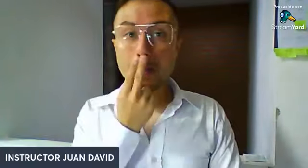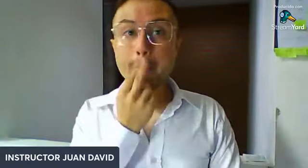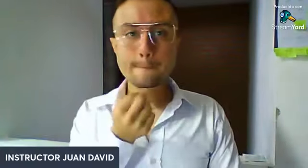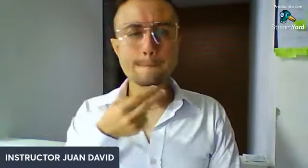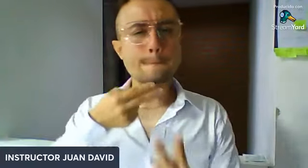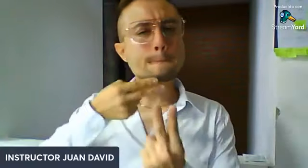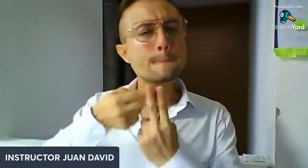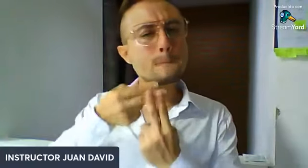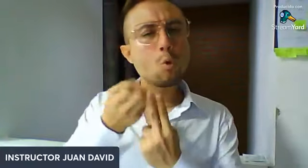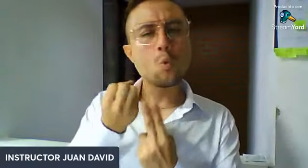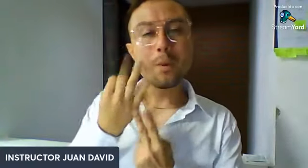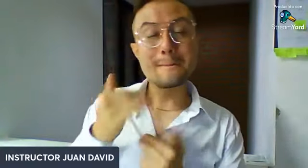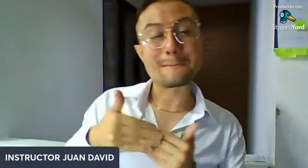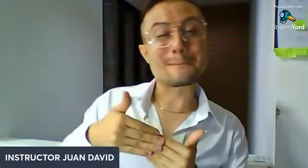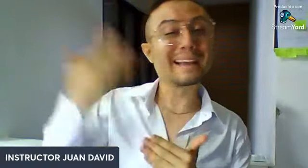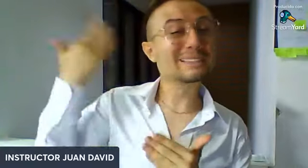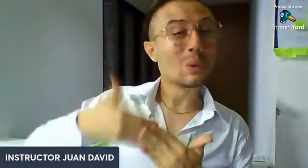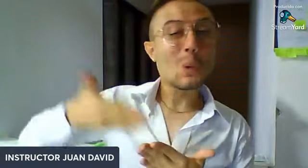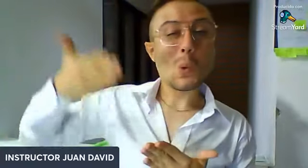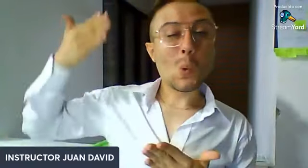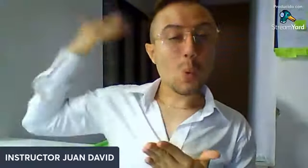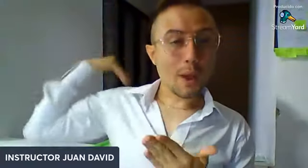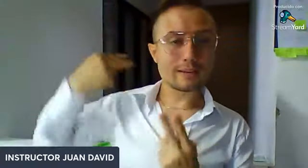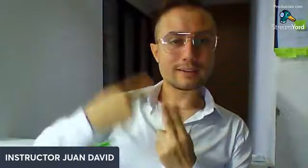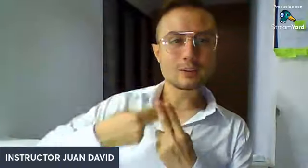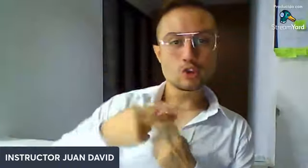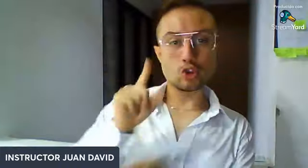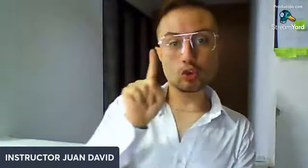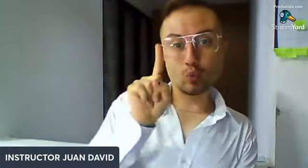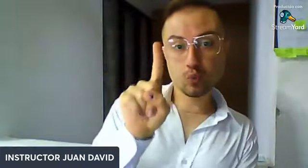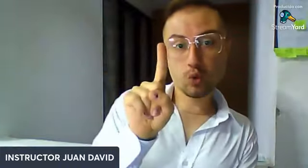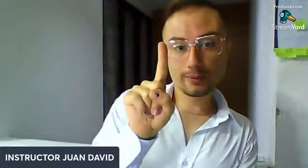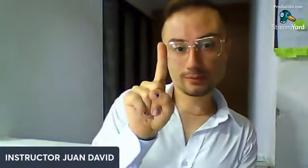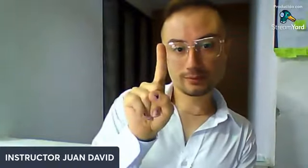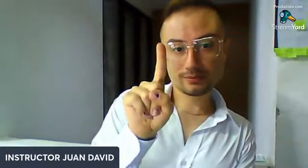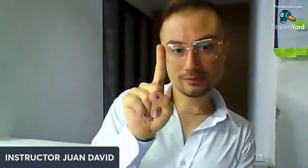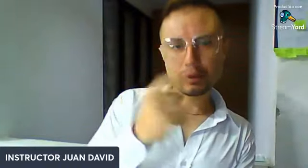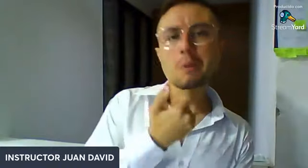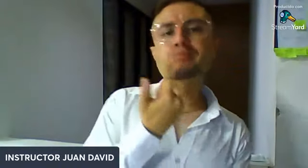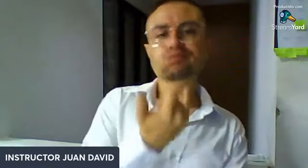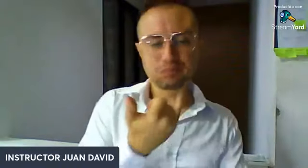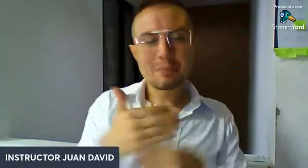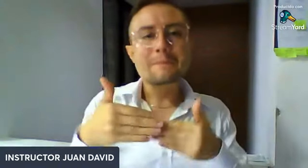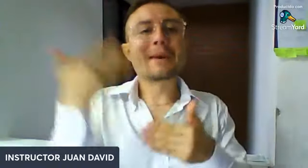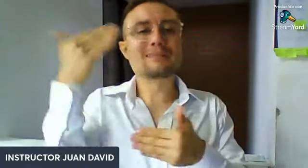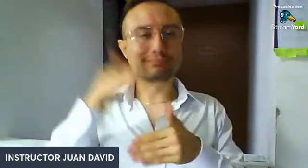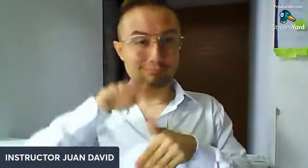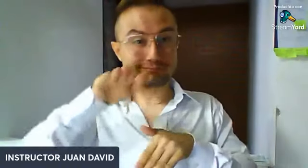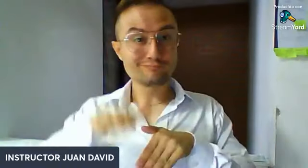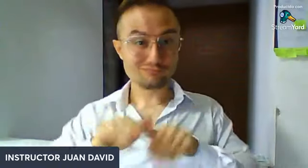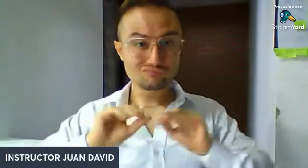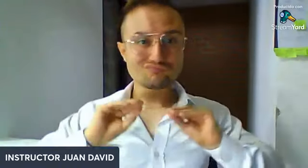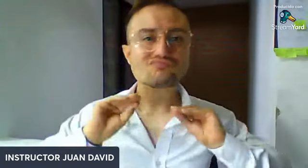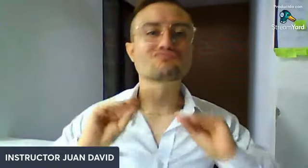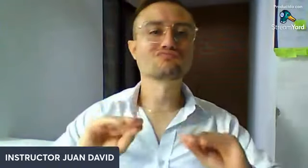Aquí tenemos en la página del museo, cuando empezamos con nuestro primer envío, que es el número